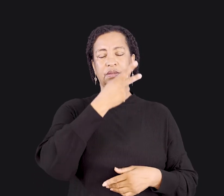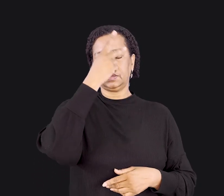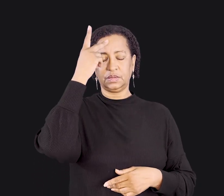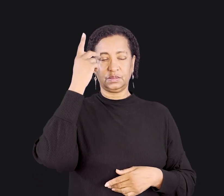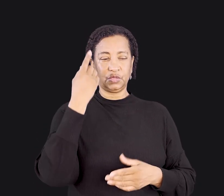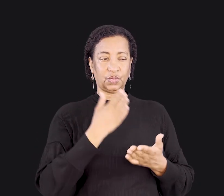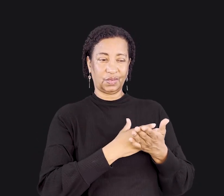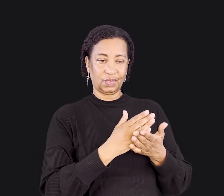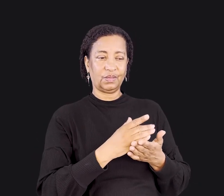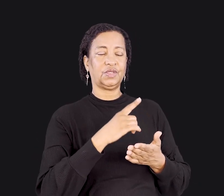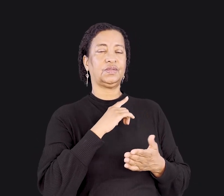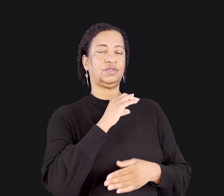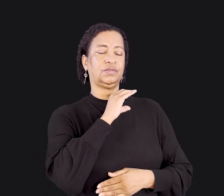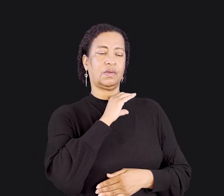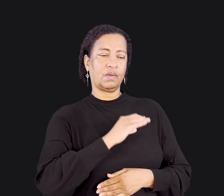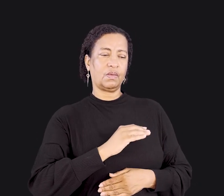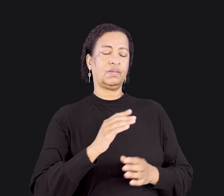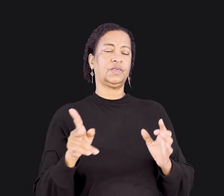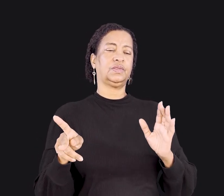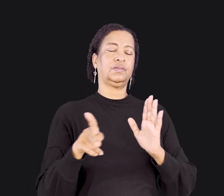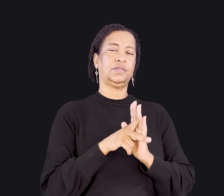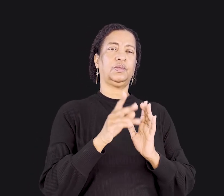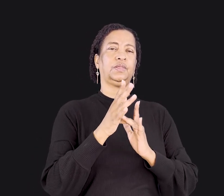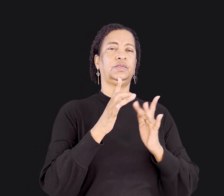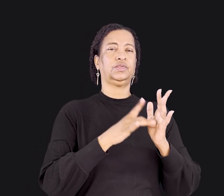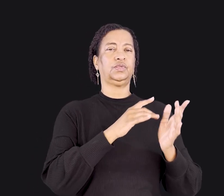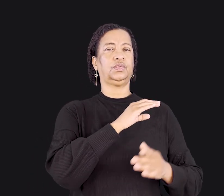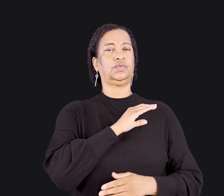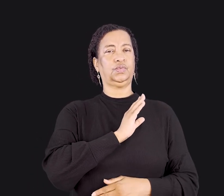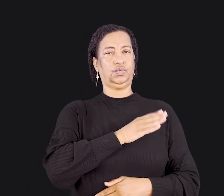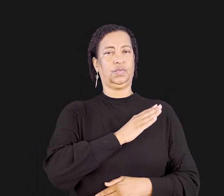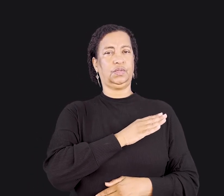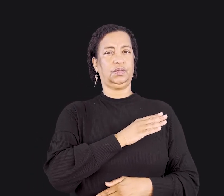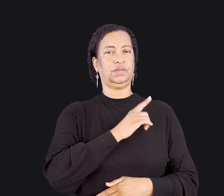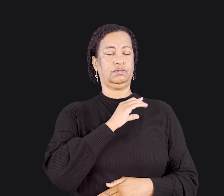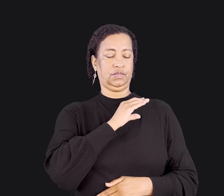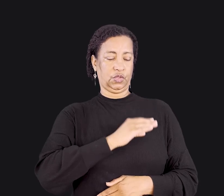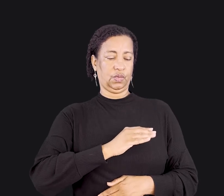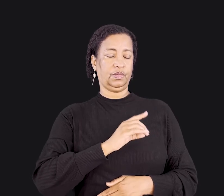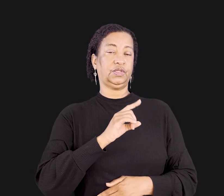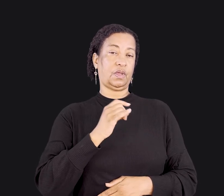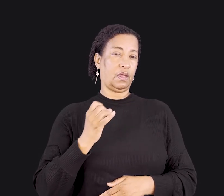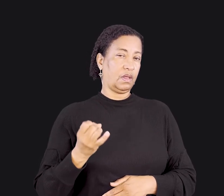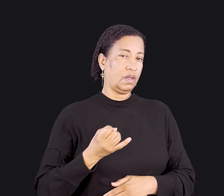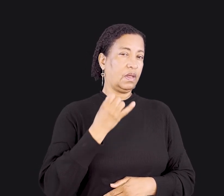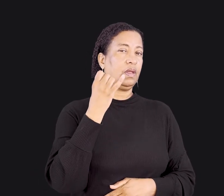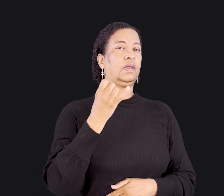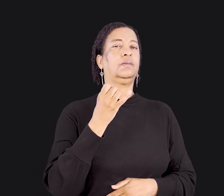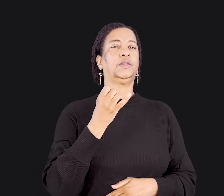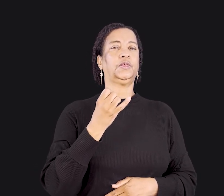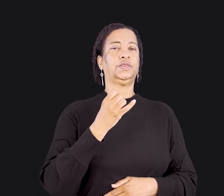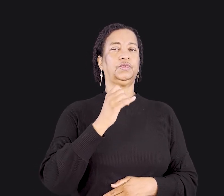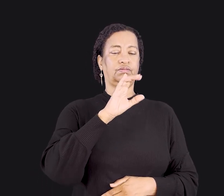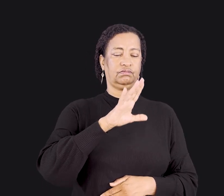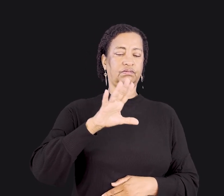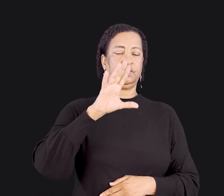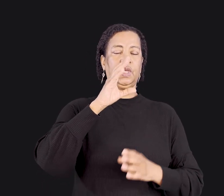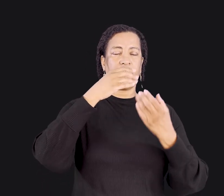uma compaixão de Jesus no coração. A compaixão é um fator importante nas regiões celestiais em Cristo.